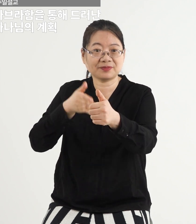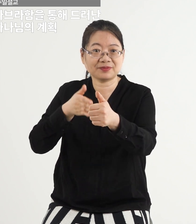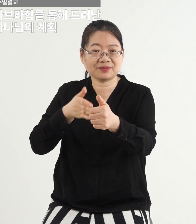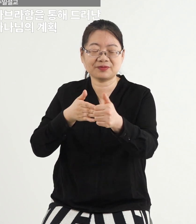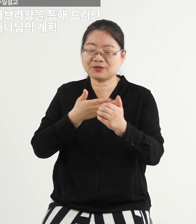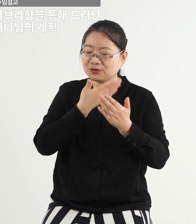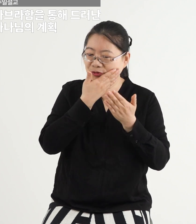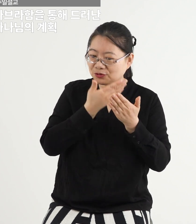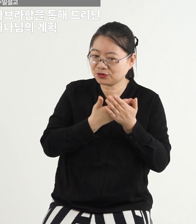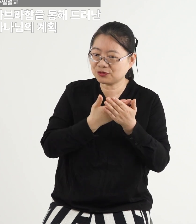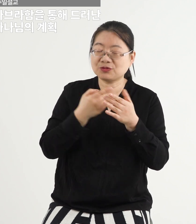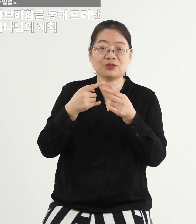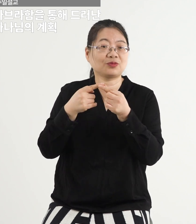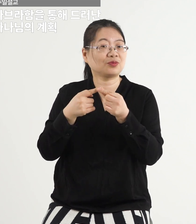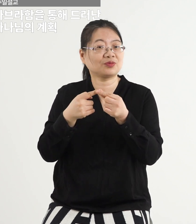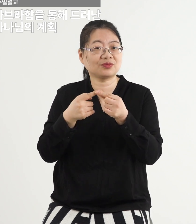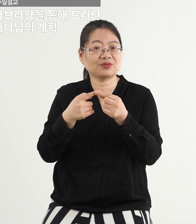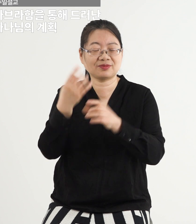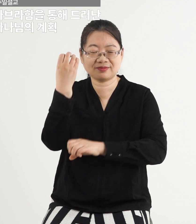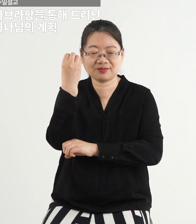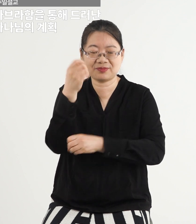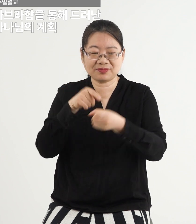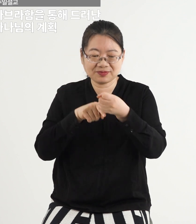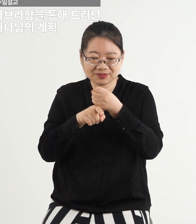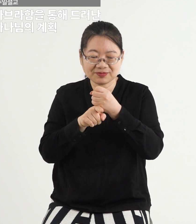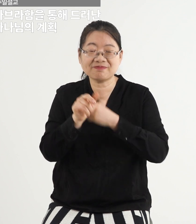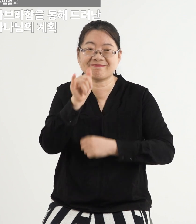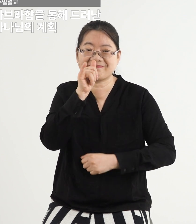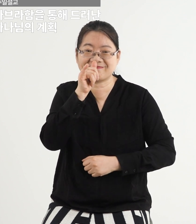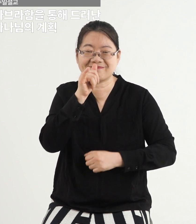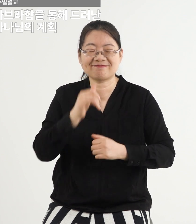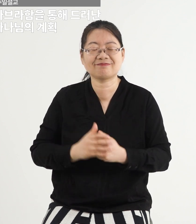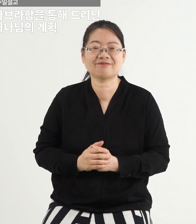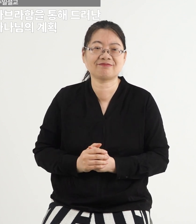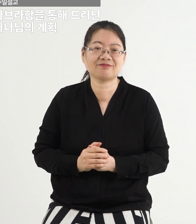아주 중요한 첫 번째 원리가 이 속에 담아져 있는데요.